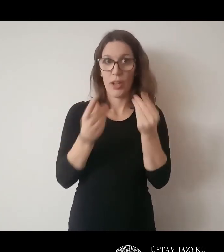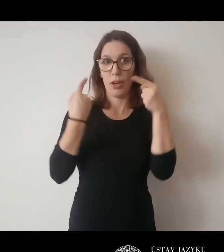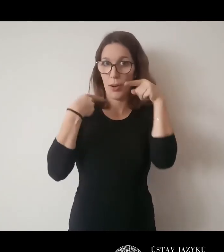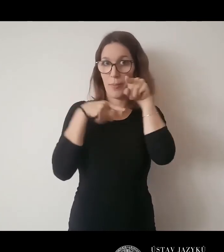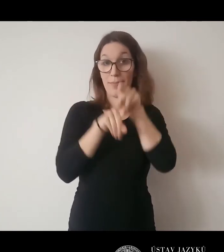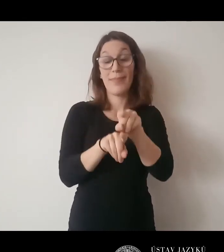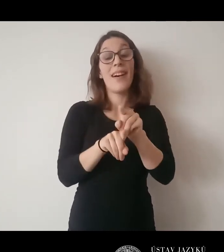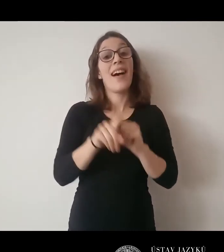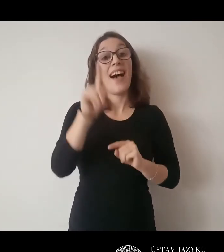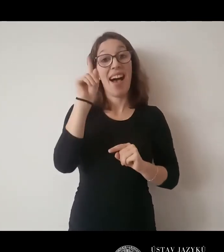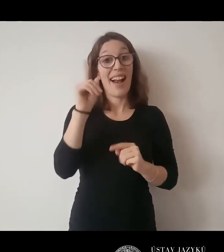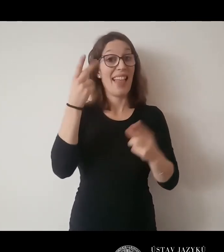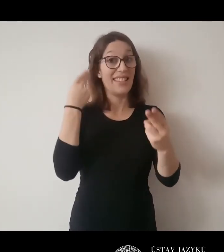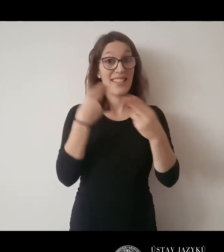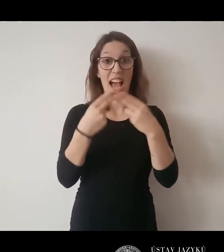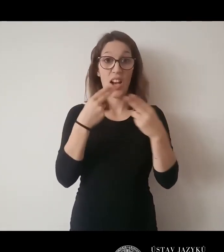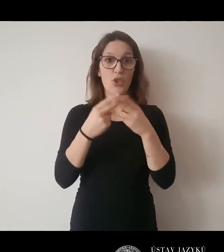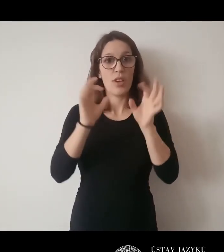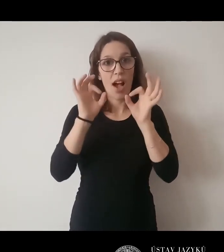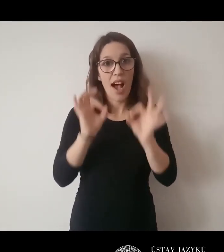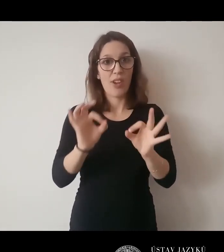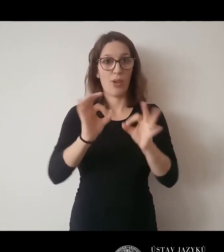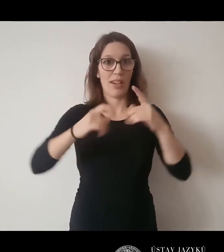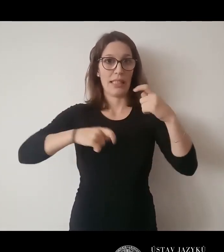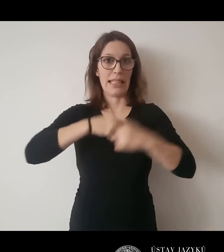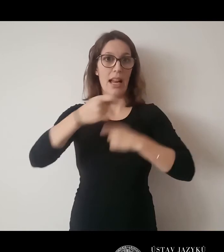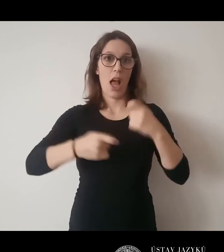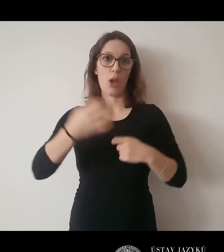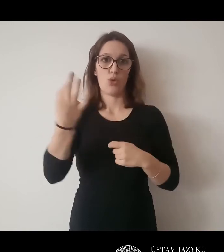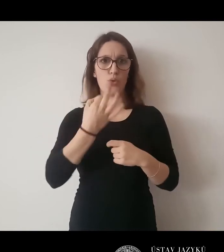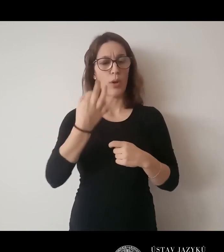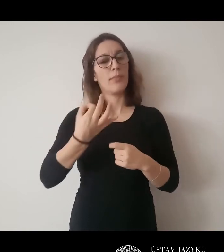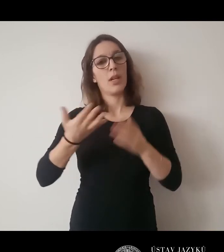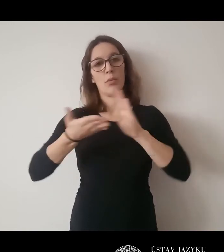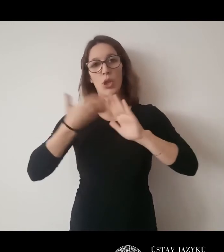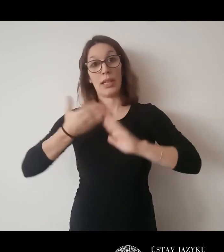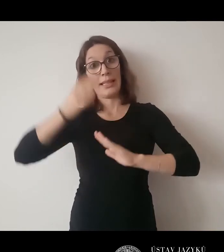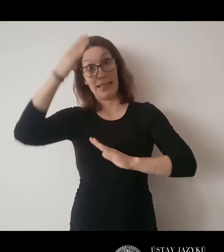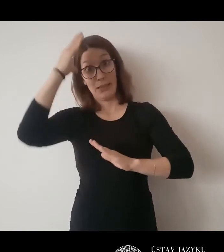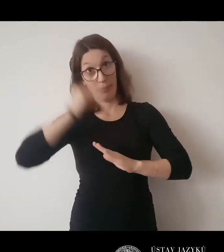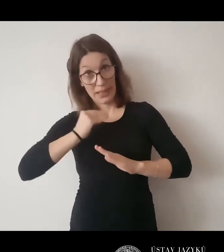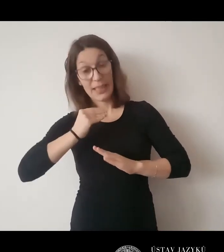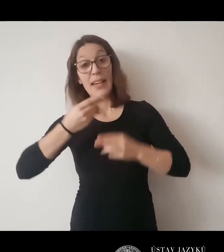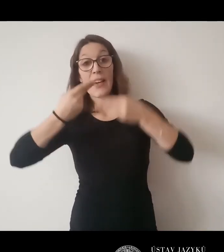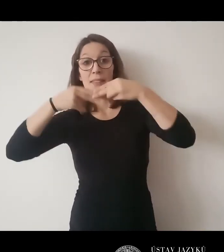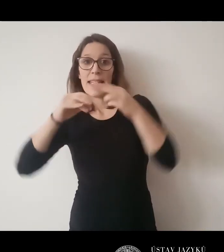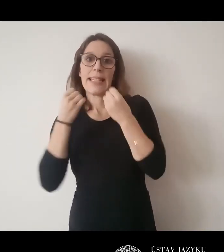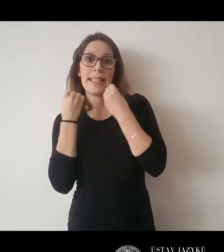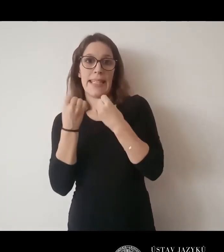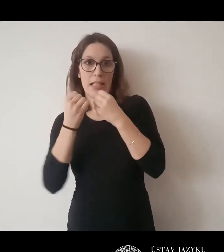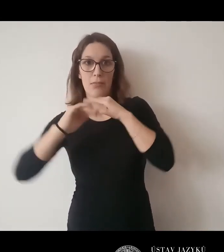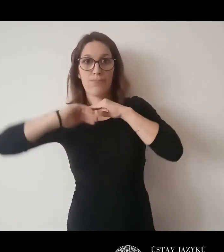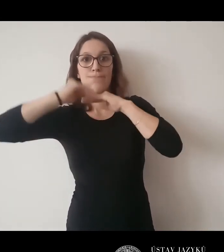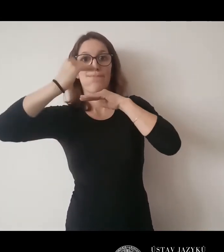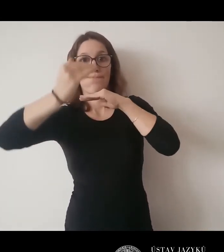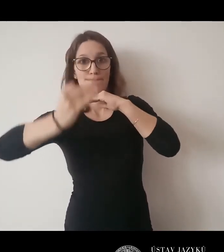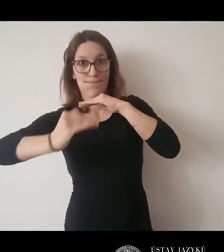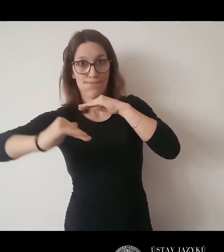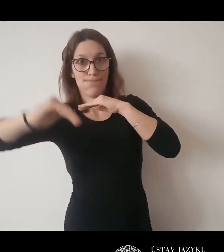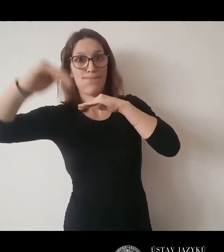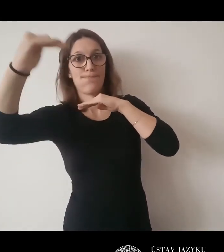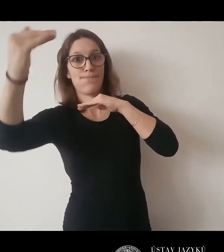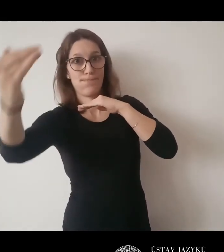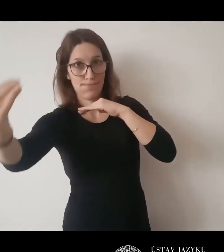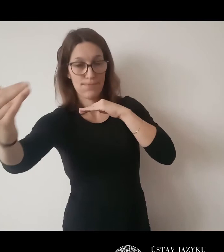jsou aktivizována najednou. Akorát, že samozřejmě při každé činnosti, například při spánku, hlubokém spánku,